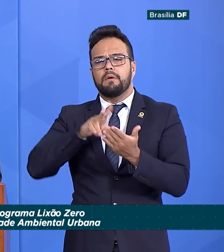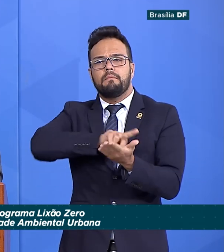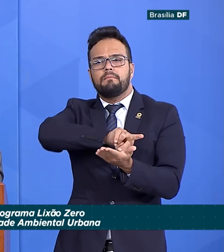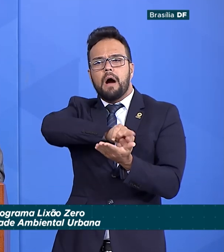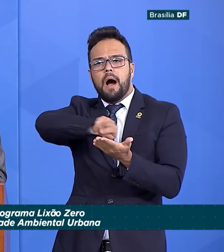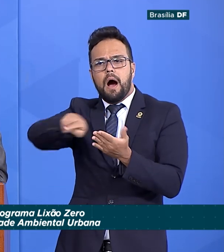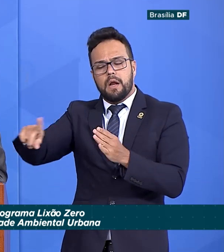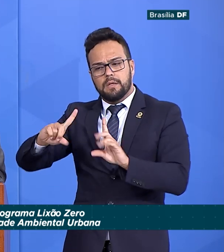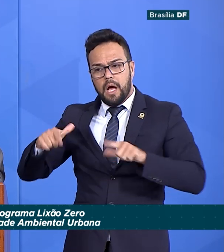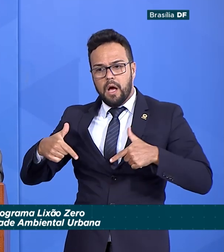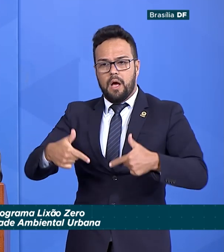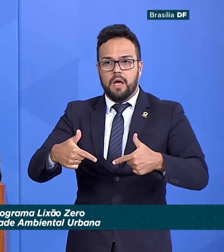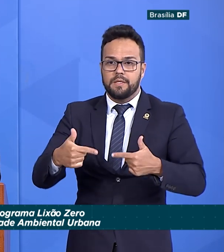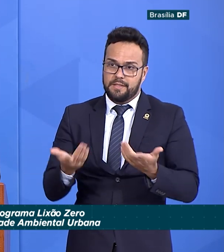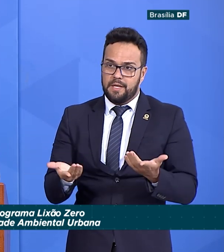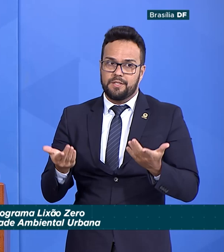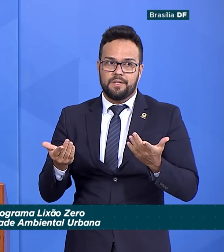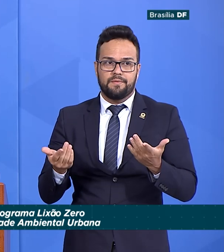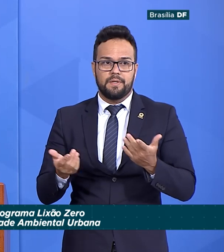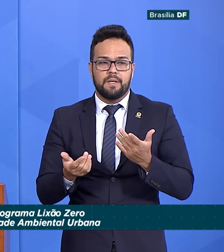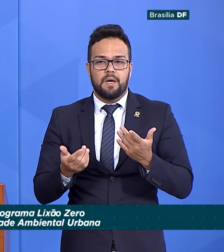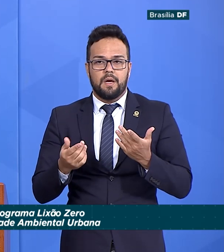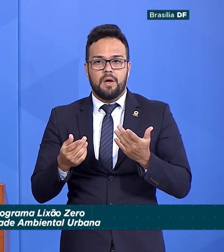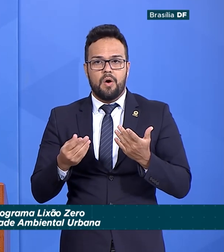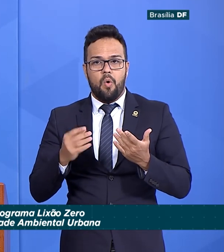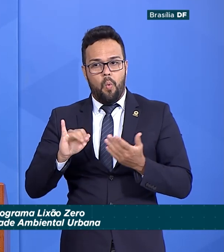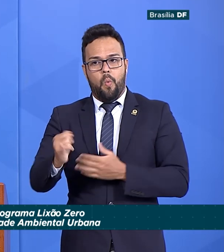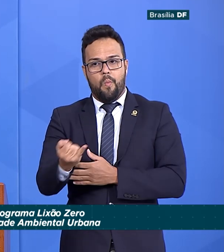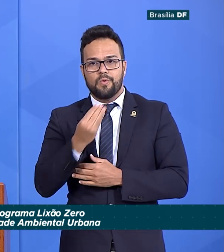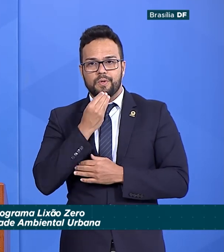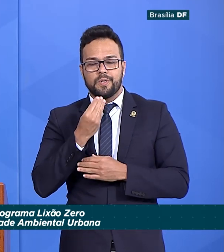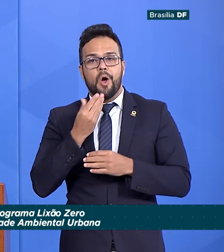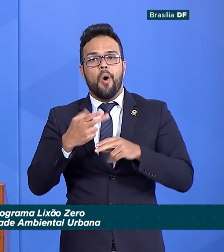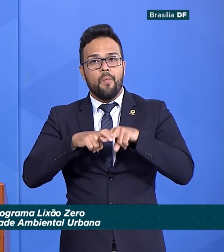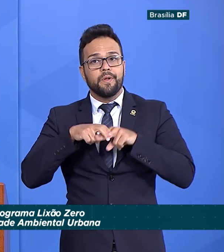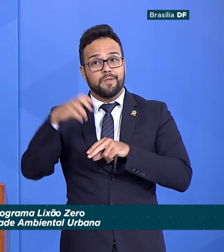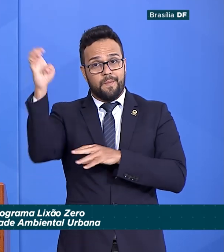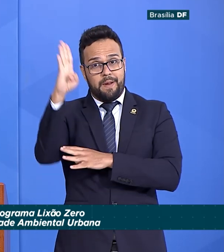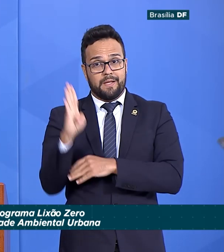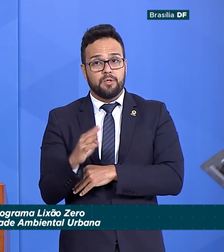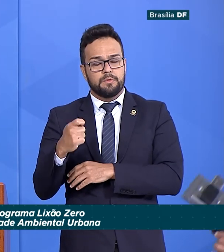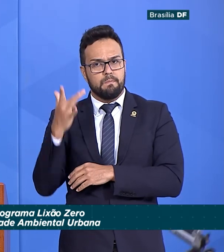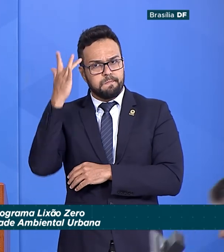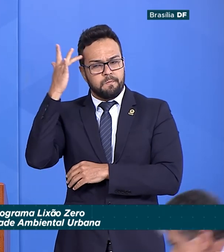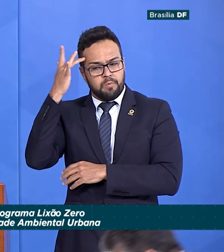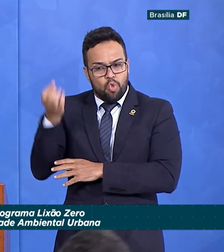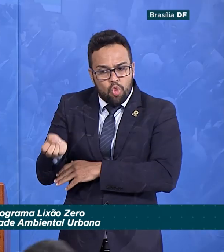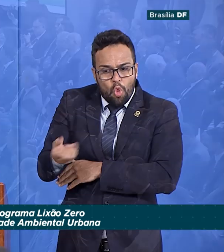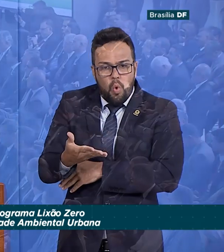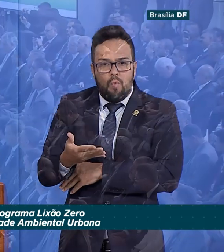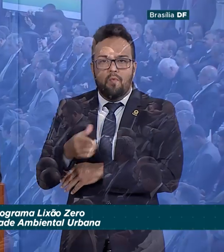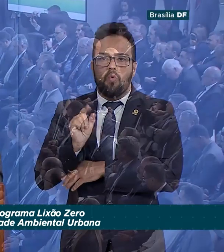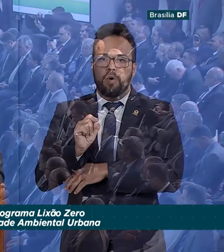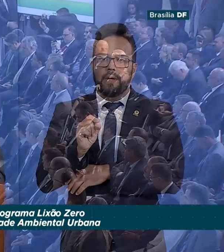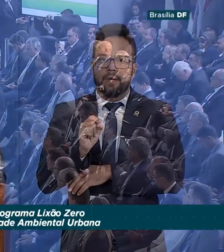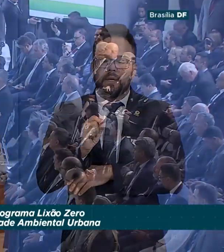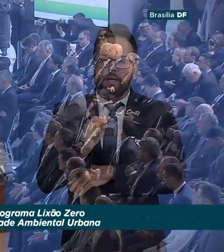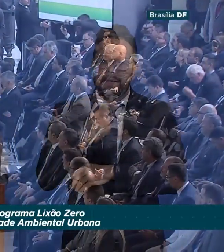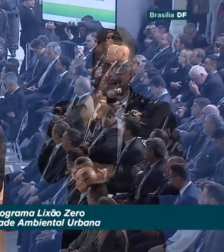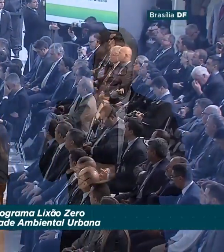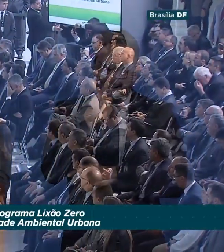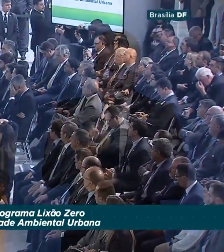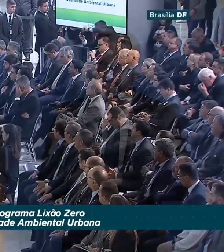iniciativas que se colocam como oportunidade. É preciso que o Brasil modernize a forma de tratar os resíduos. O resto